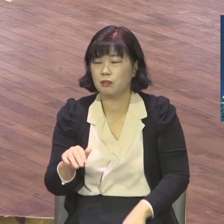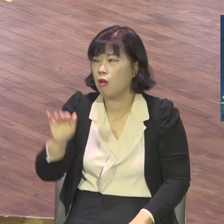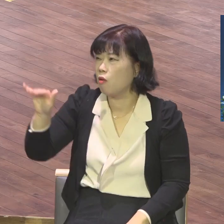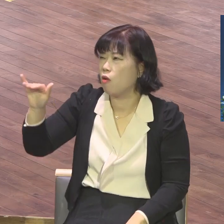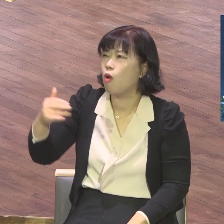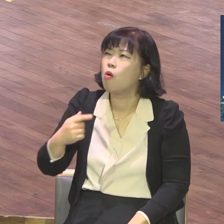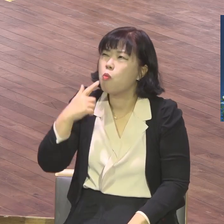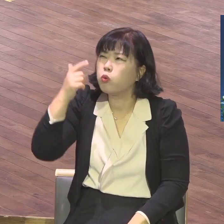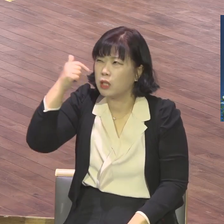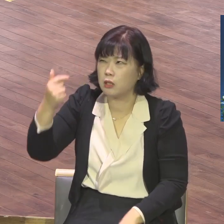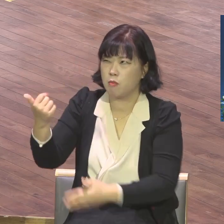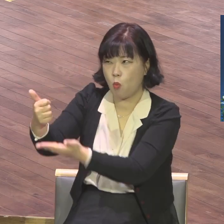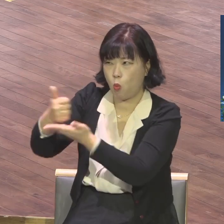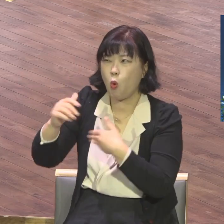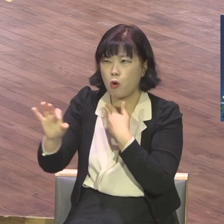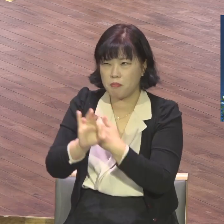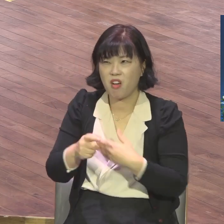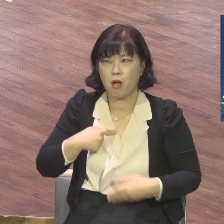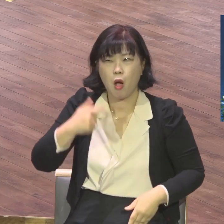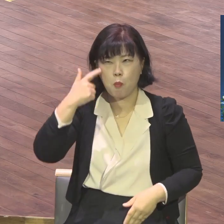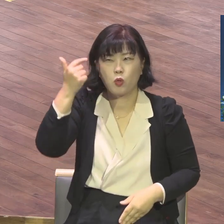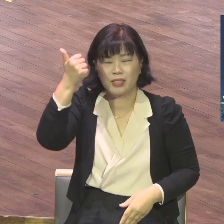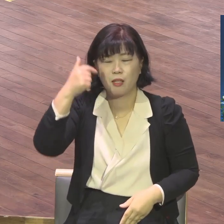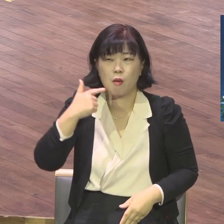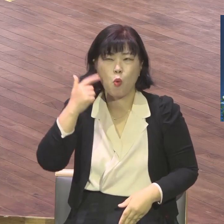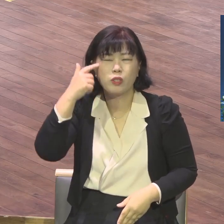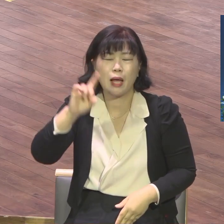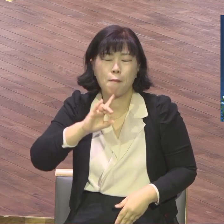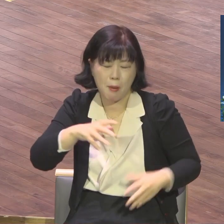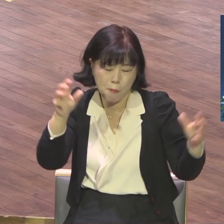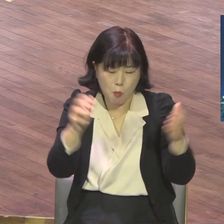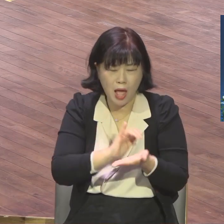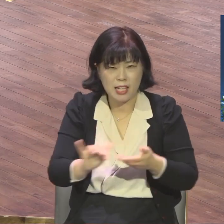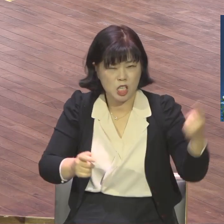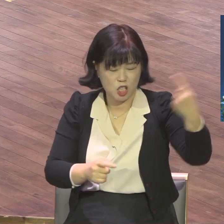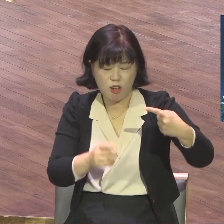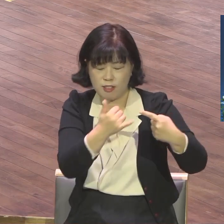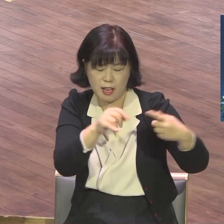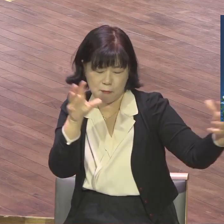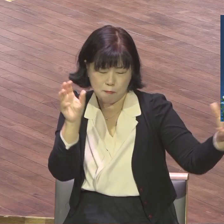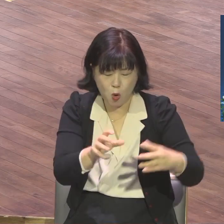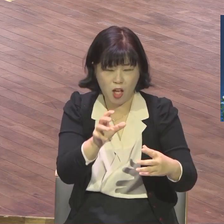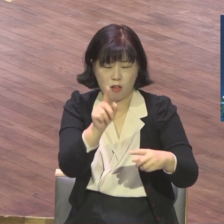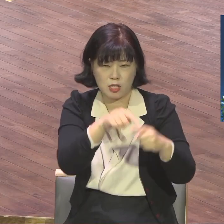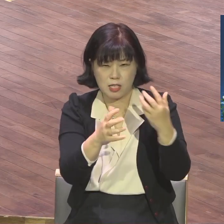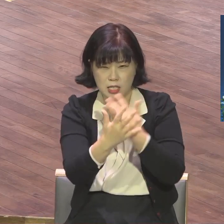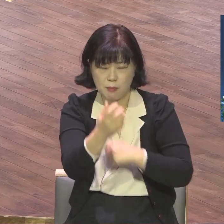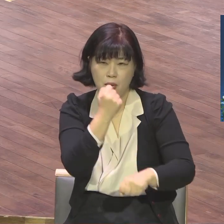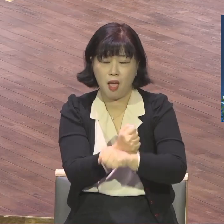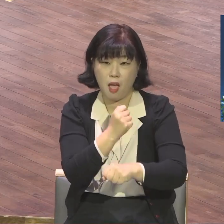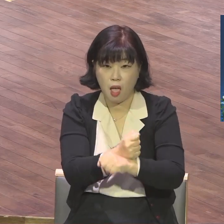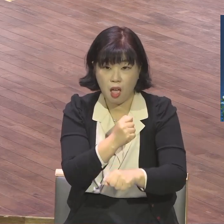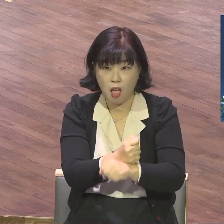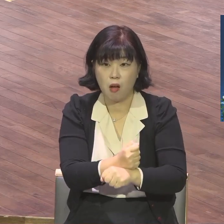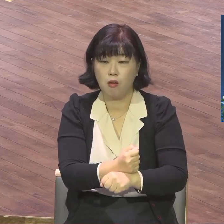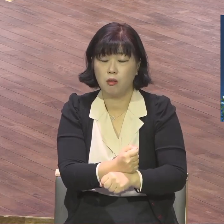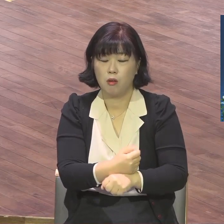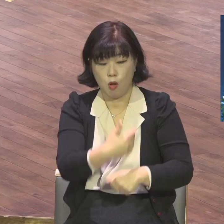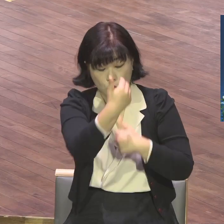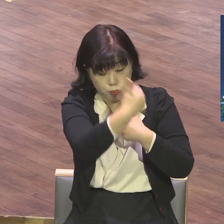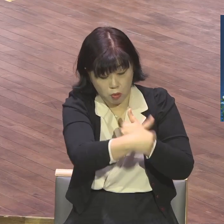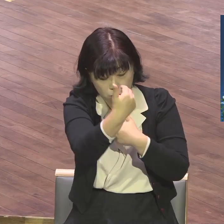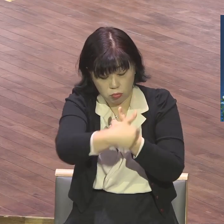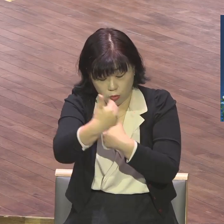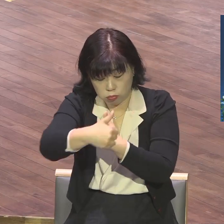1,000명을 모아놓겠습니다. 2,000명 모아놓으니 난리다. 지금 예원 망대로 세워, 지교를 세우고 싶어 합니다. 계속